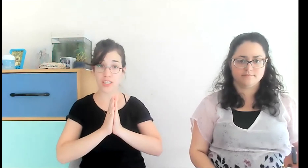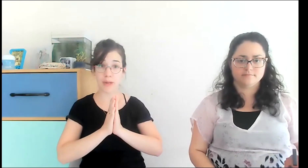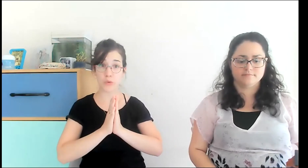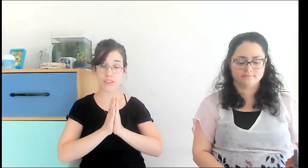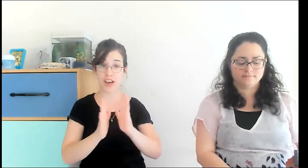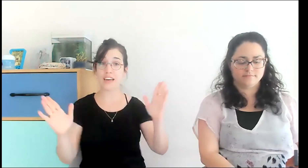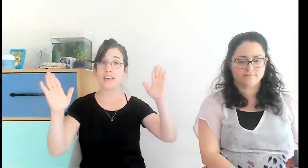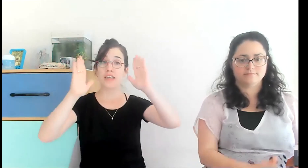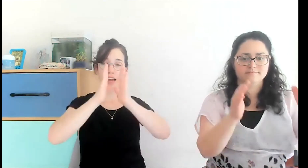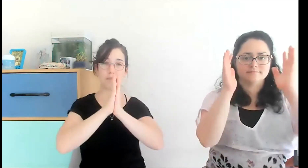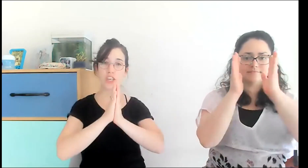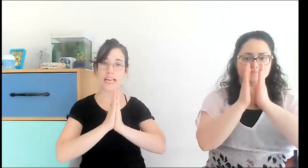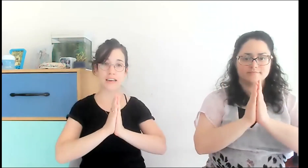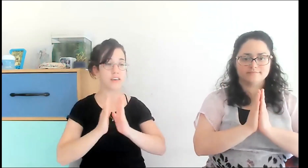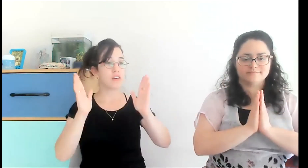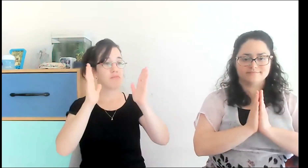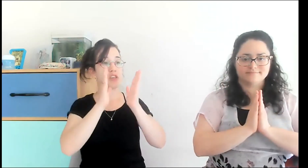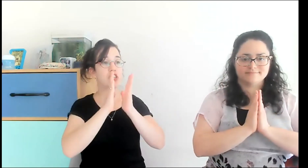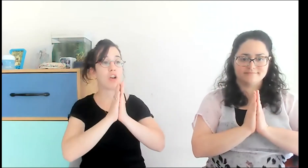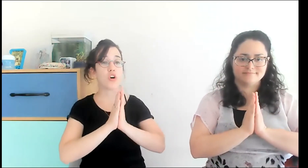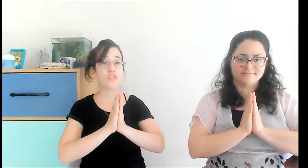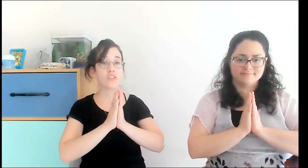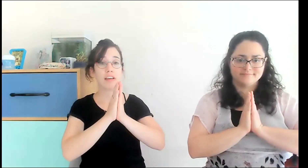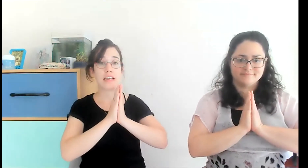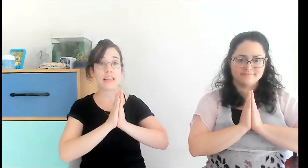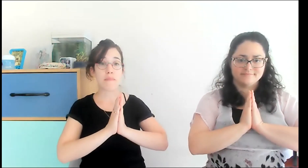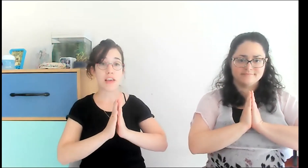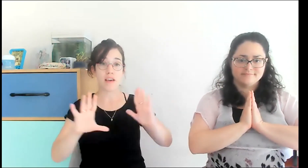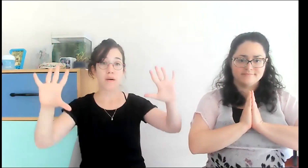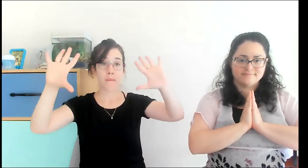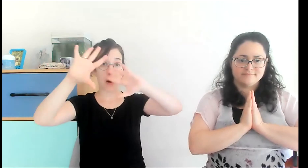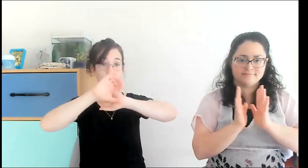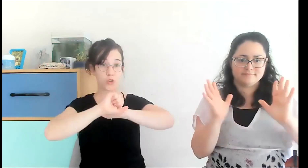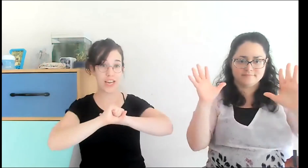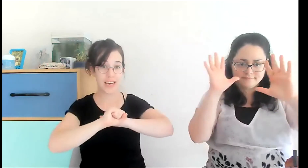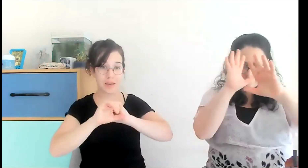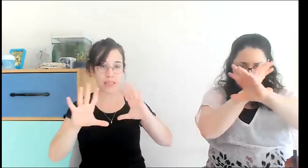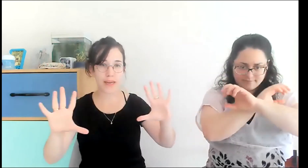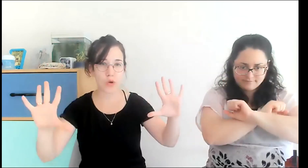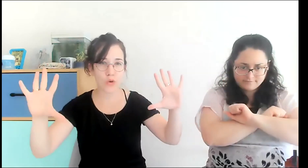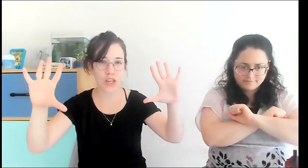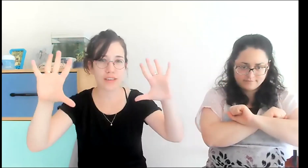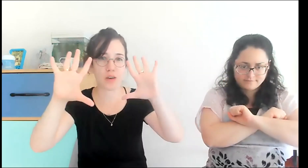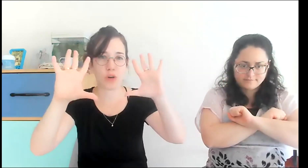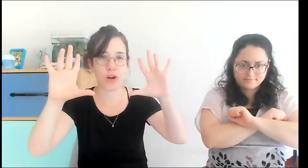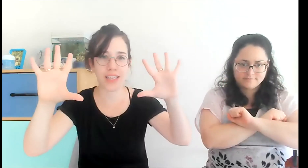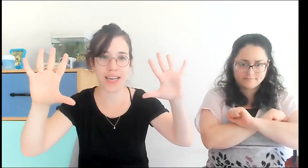שסימנו תקווה, גם משאלה. משאלות ליבי בחושך. אני מסמנת חושך, תסתכלו, אני לוקחת את